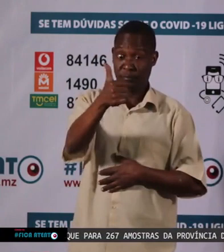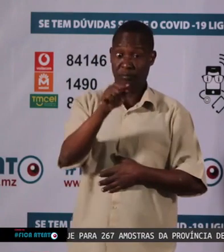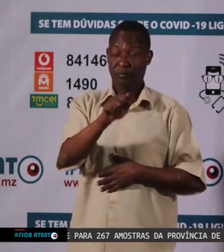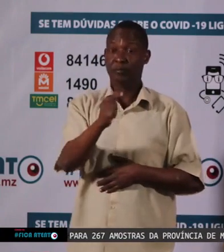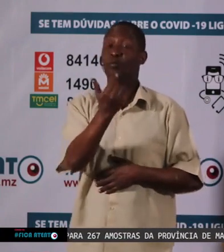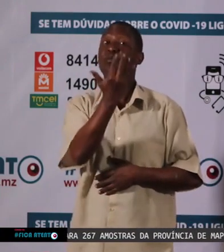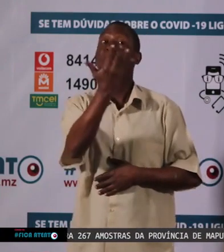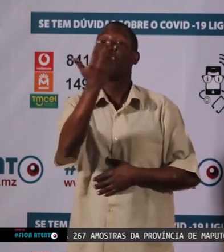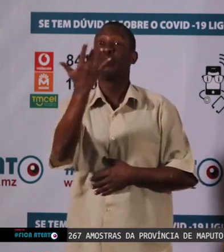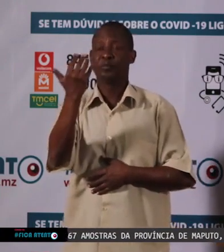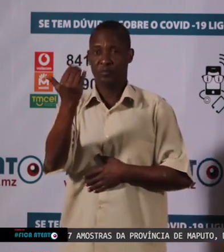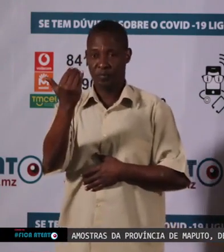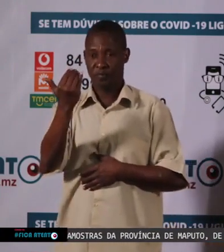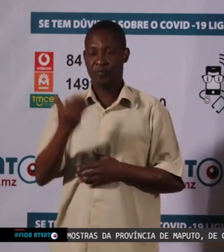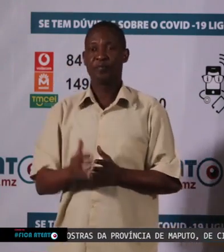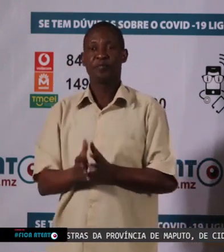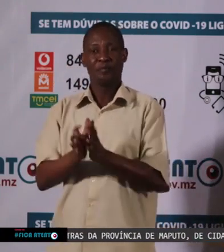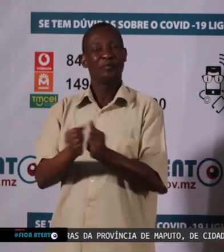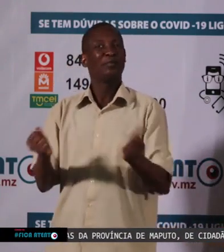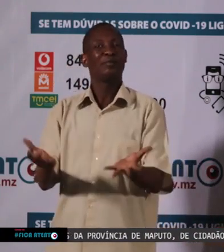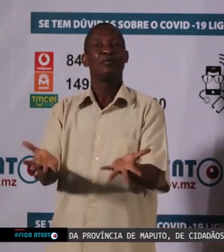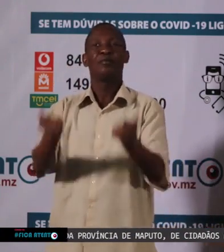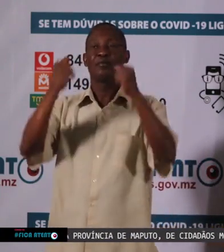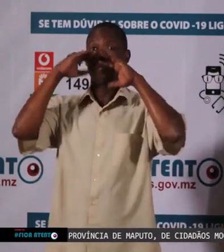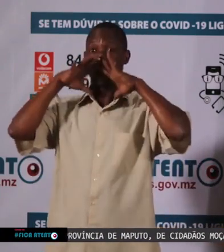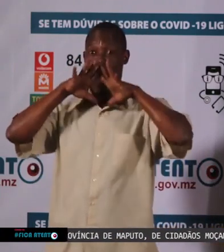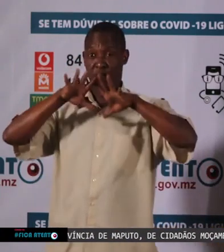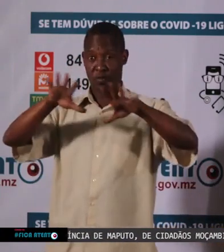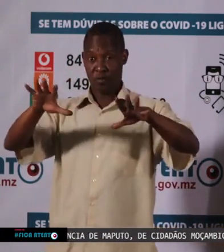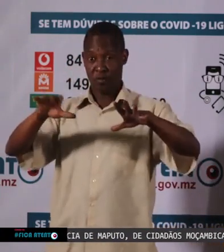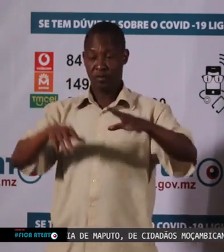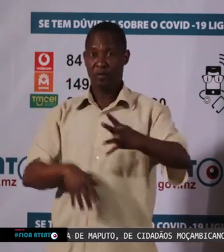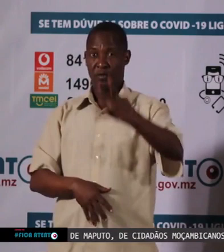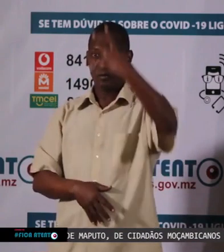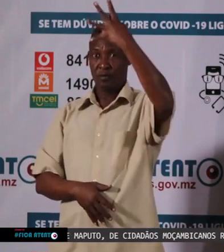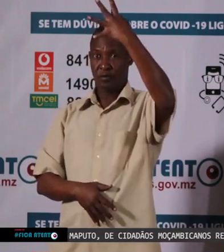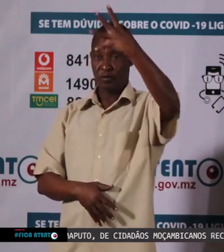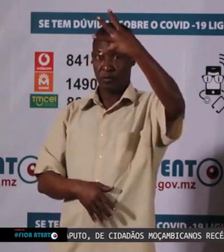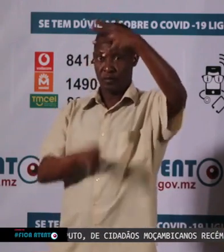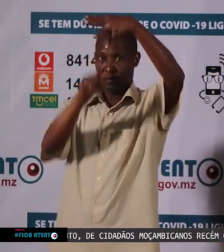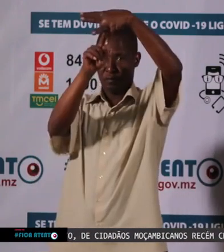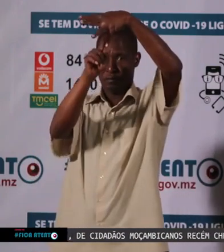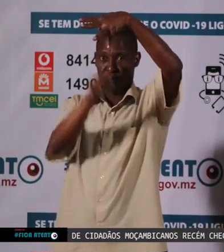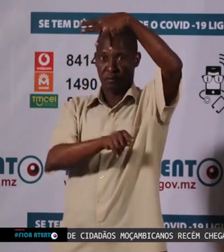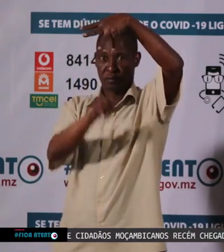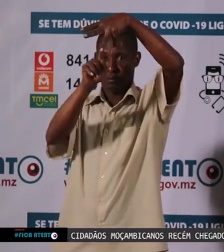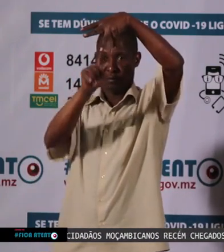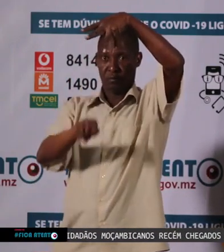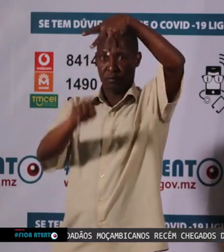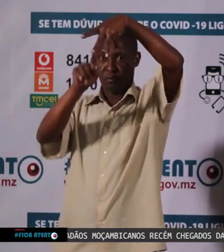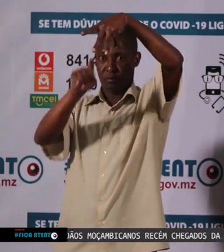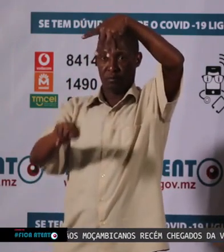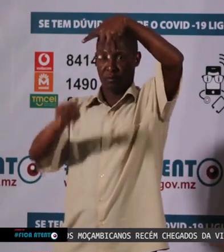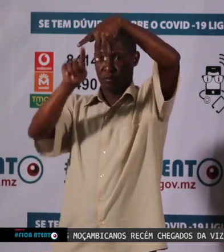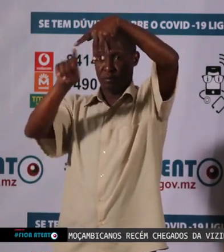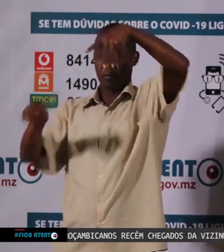vamos colocar 4 categorias diferentes de elementos de custo. A